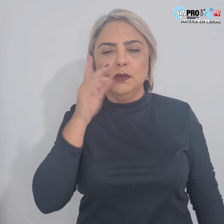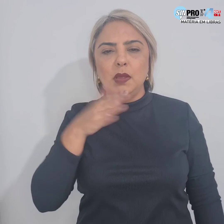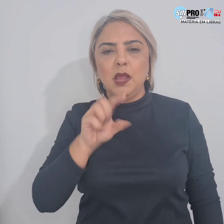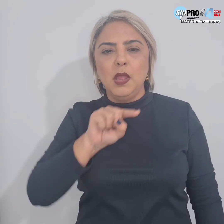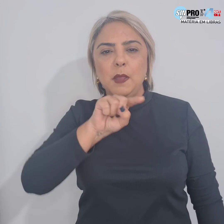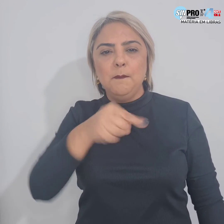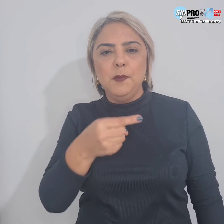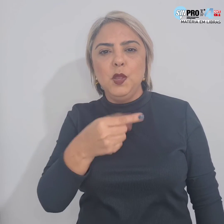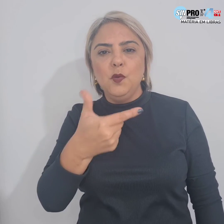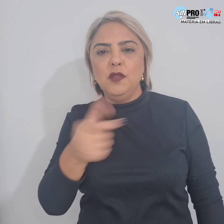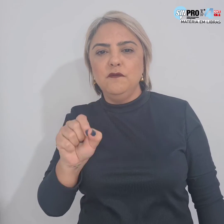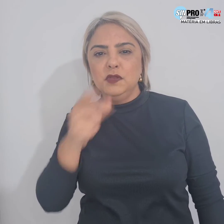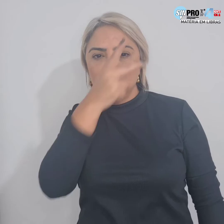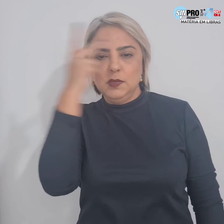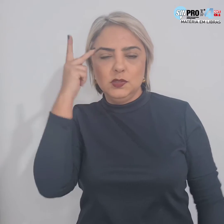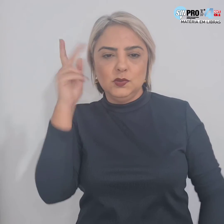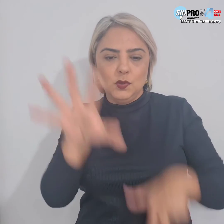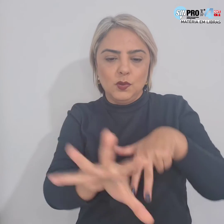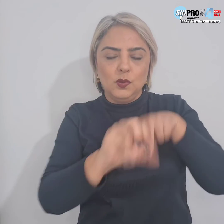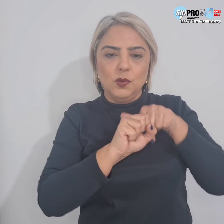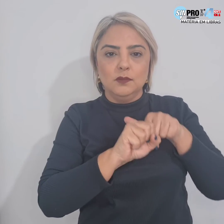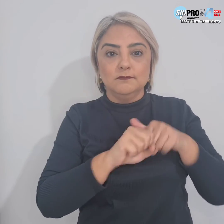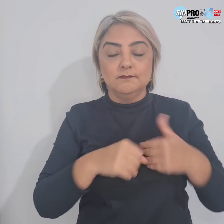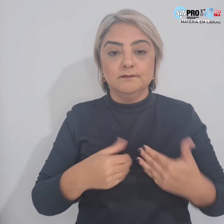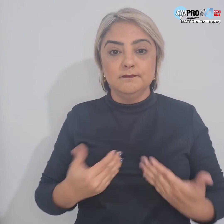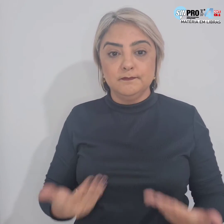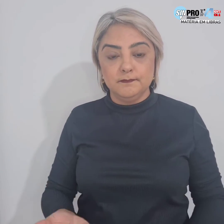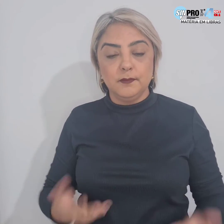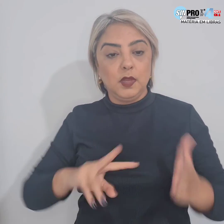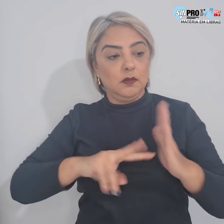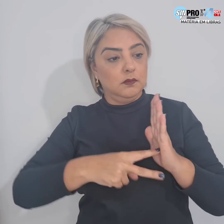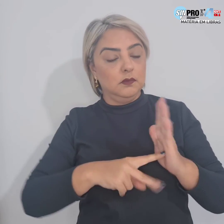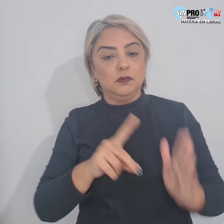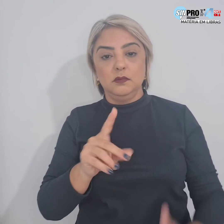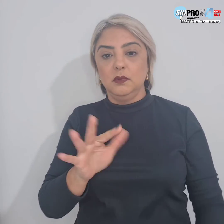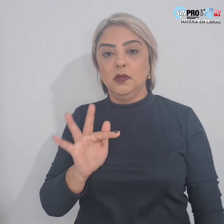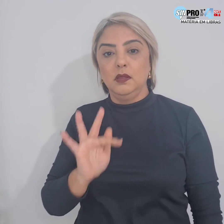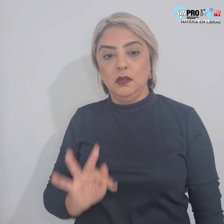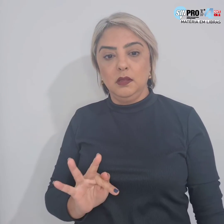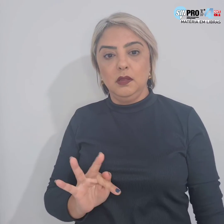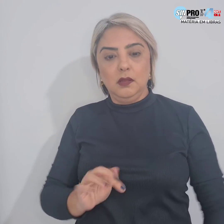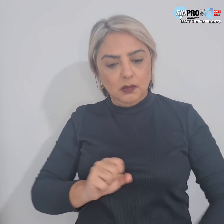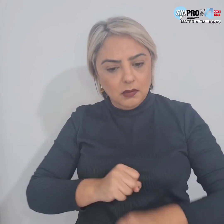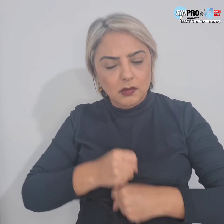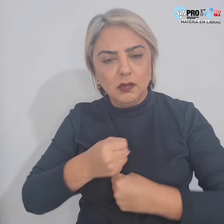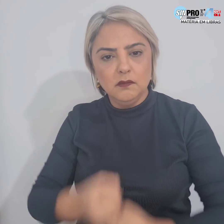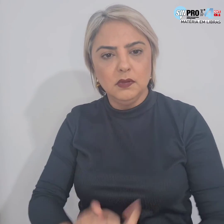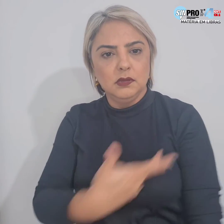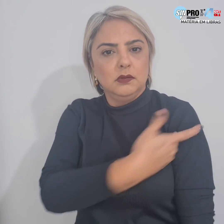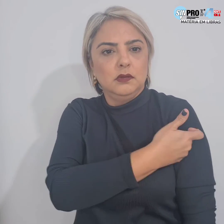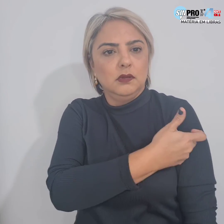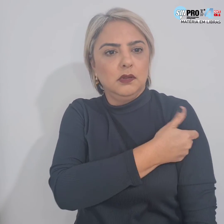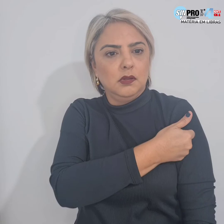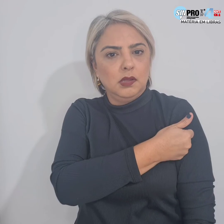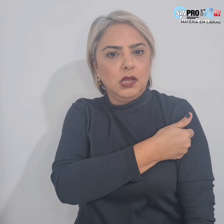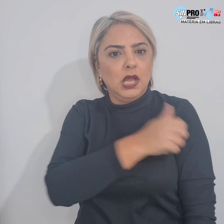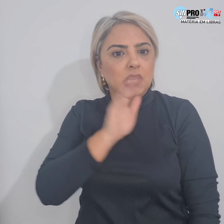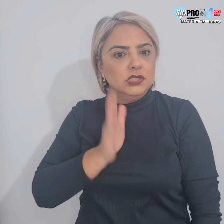.020. Diante disso, o Simpro-DF defende a vacinação já para